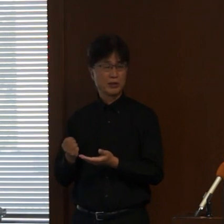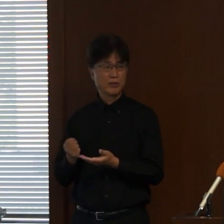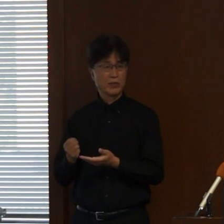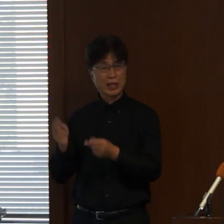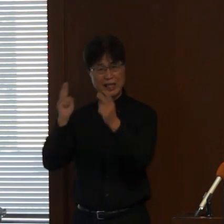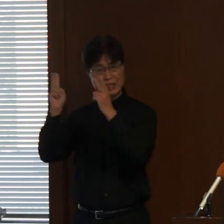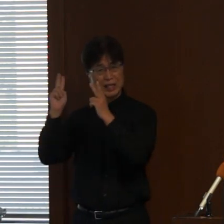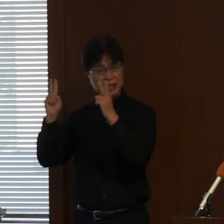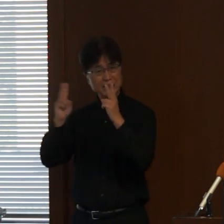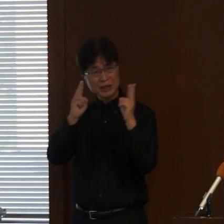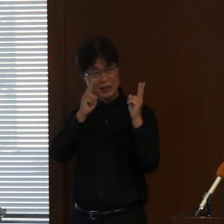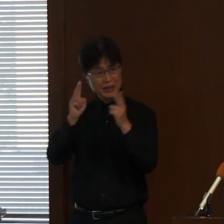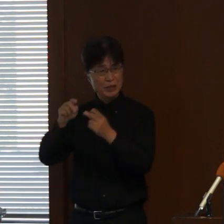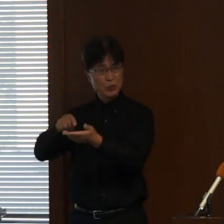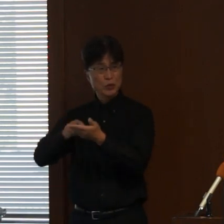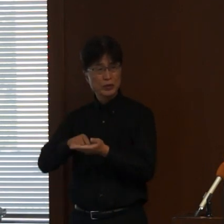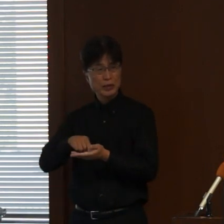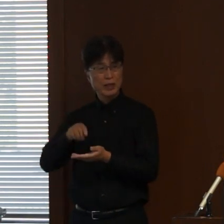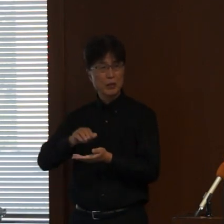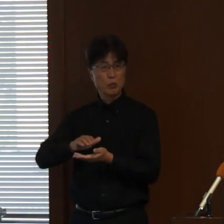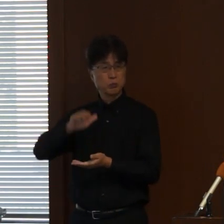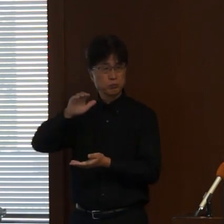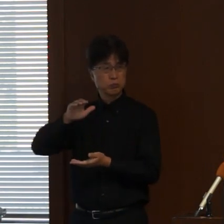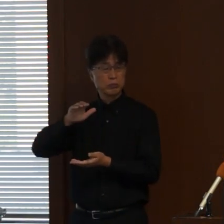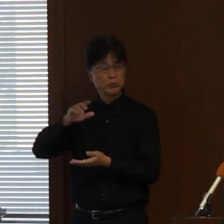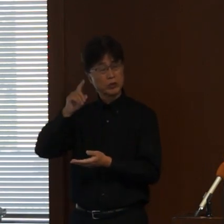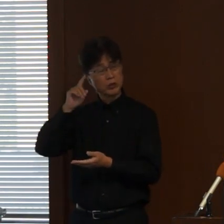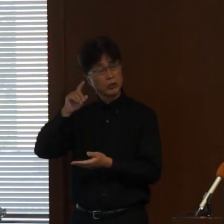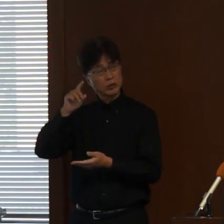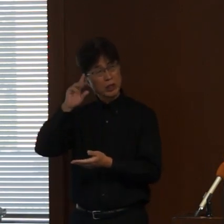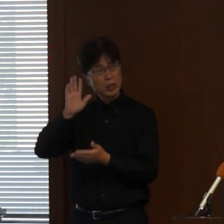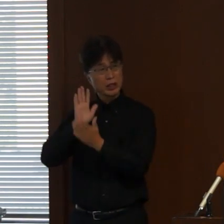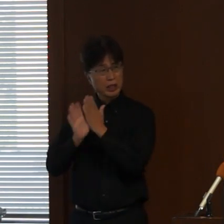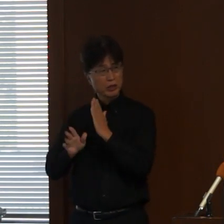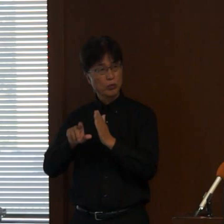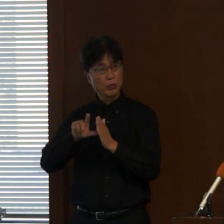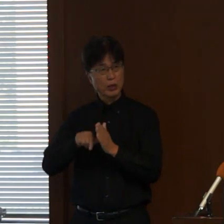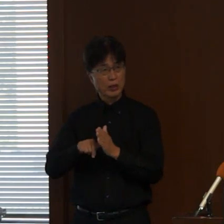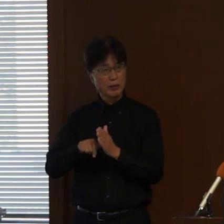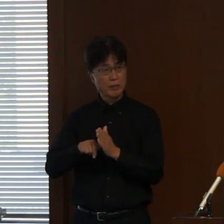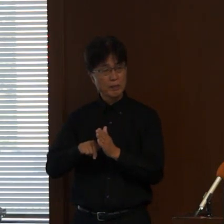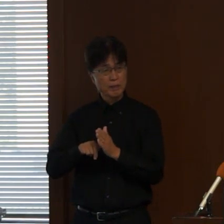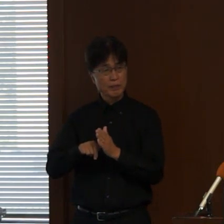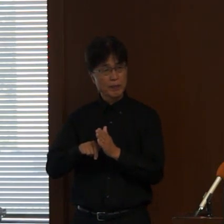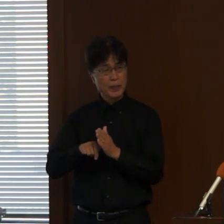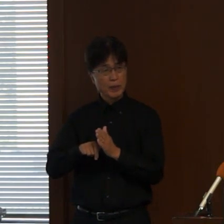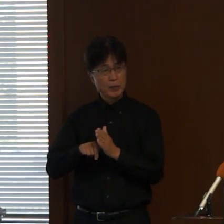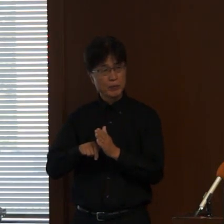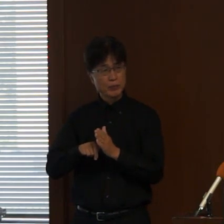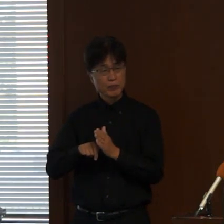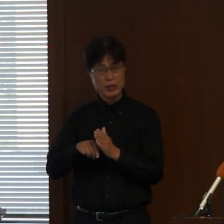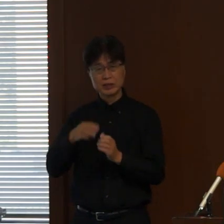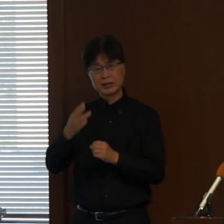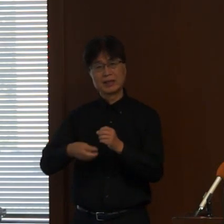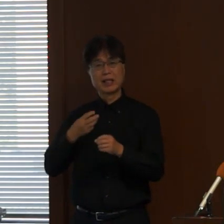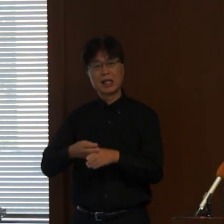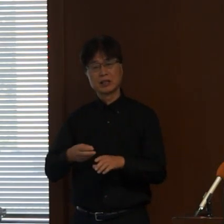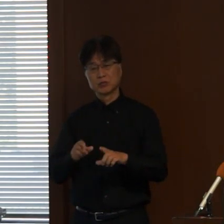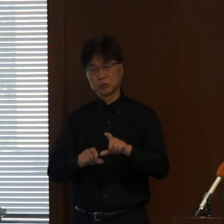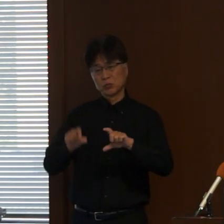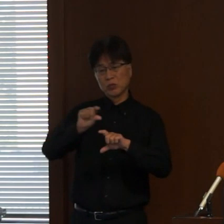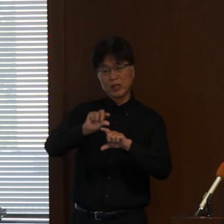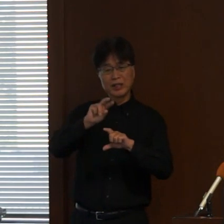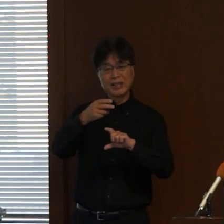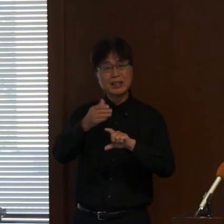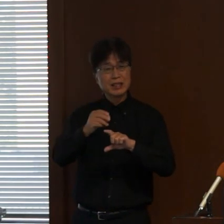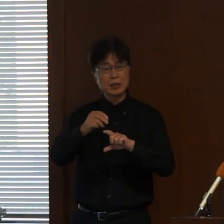業者の皆さん方から提案が上がっていて、特に佐賀県は佐賀県ブリシ、福